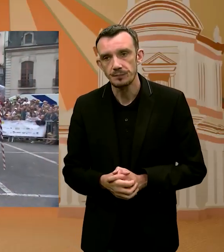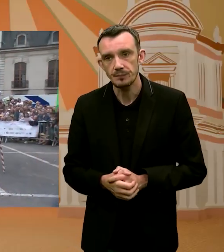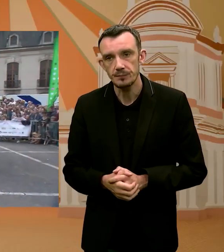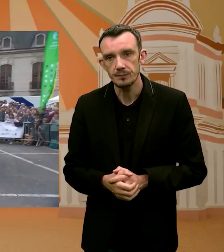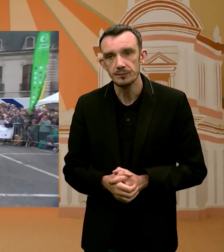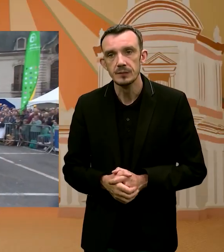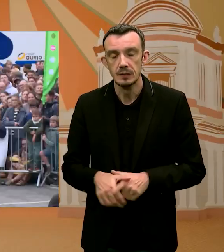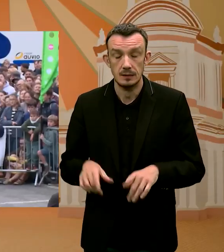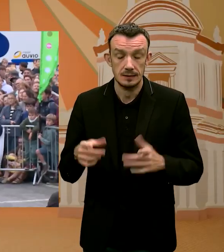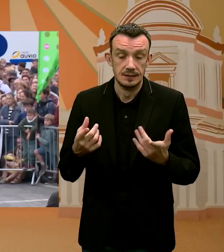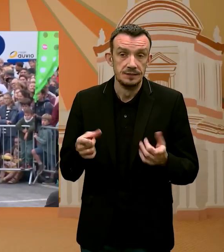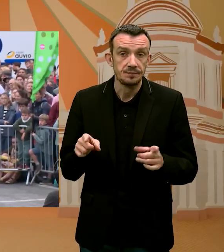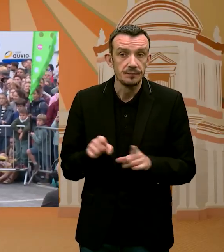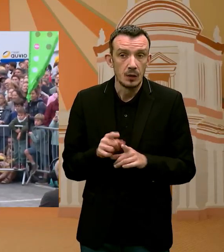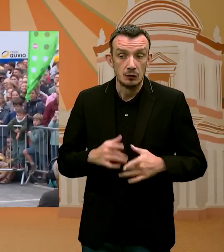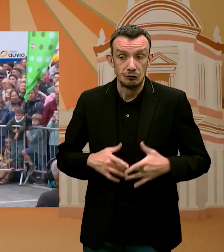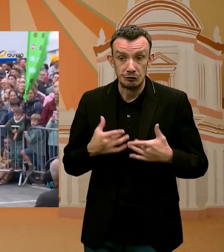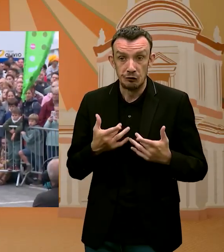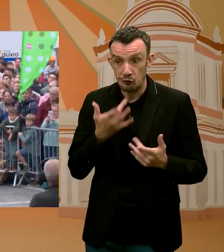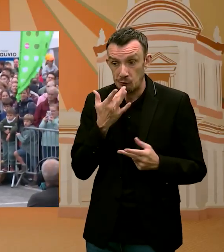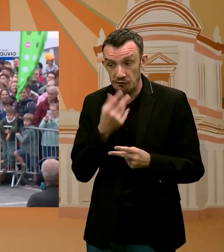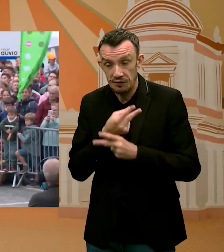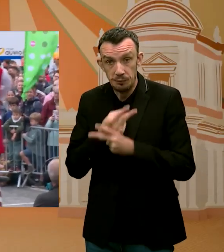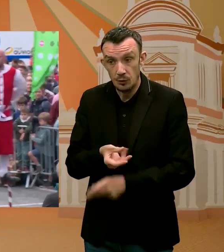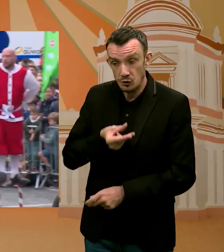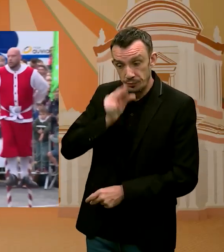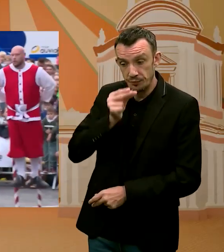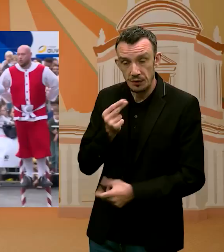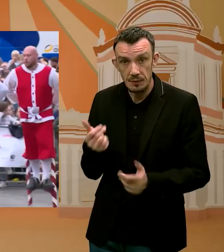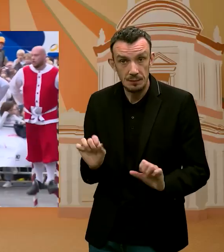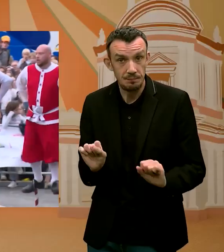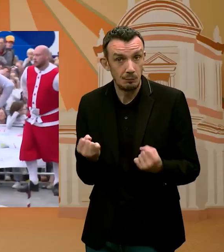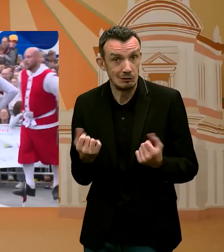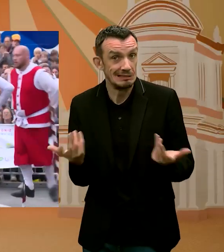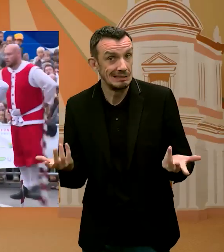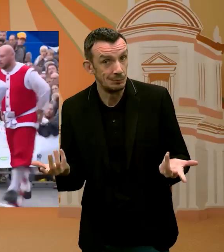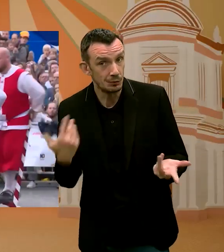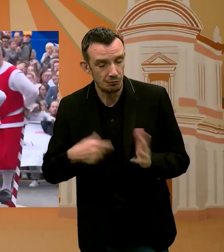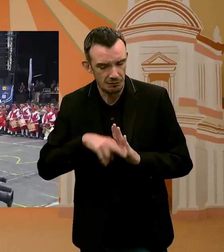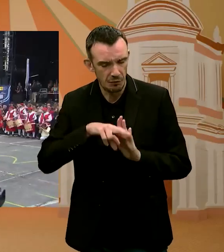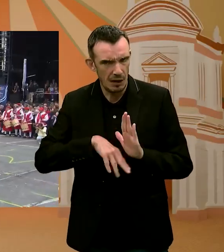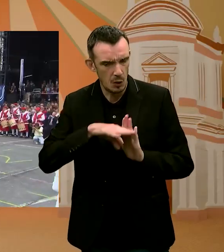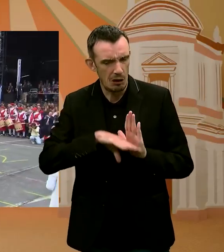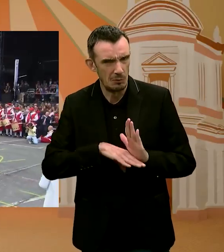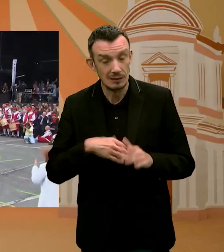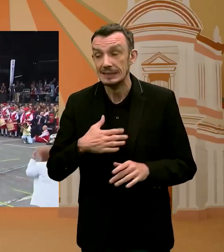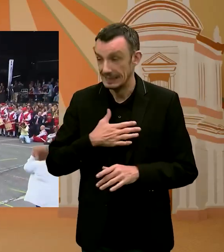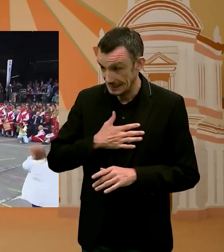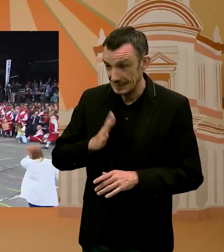petite pause péquée, mais non, pas question. Hein. Pas question. Il y a un règlement par rapport à ça. Hein. Oui, il y a des années où on s'est mis à donner de l'eau